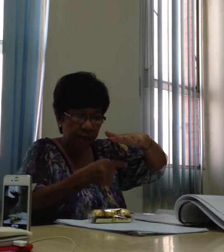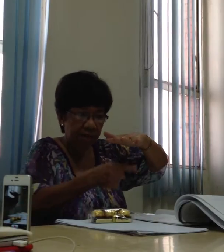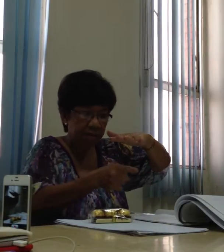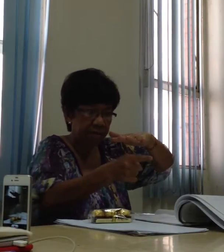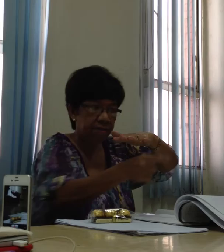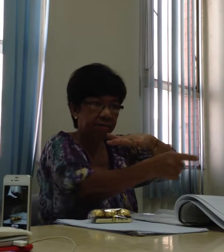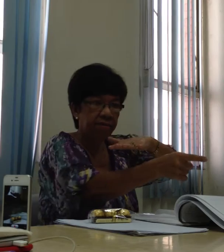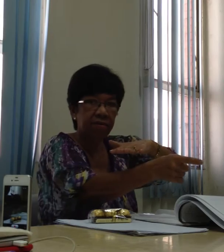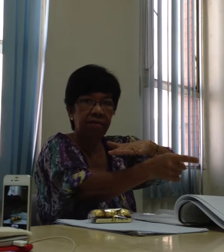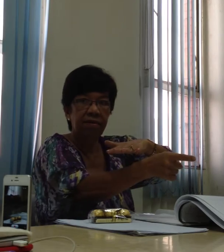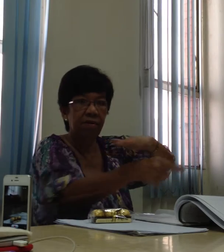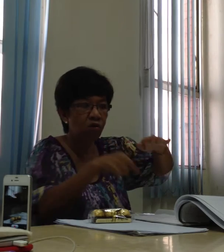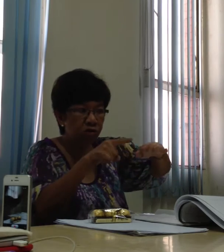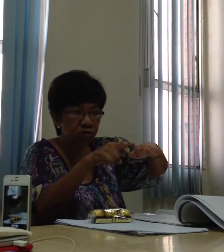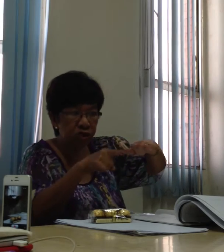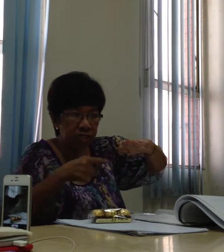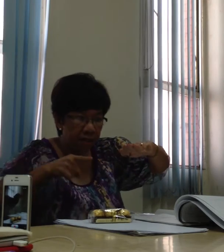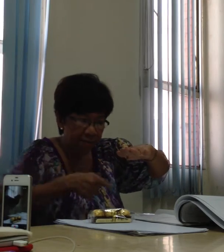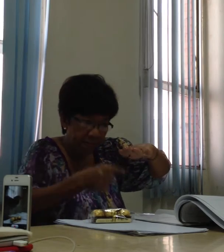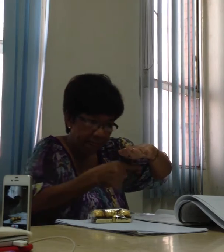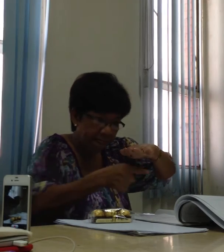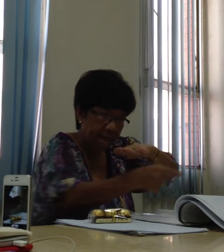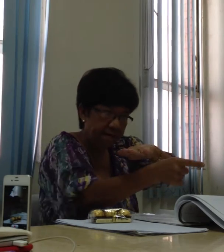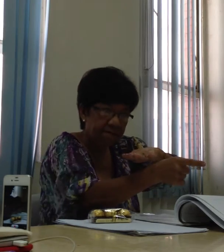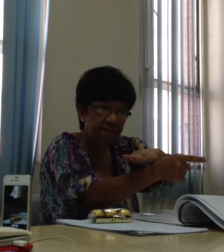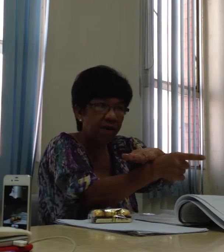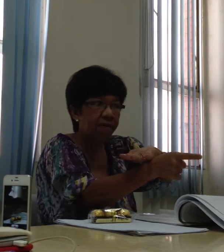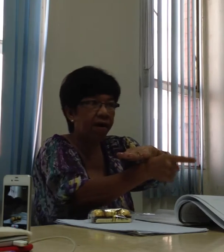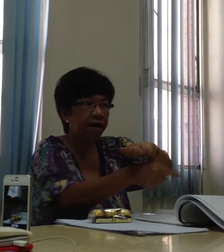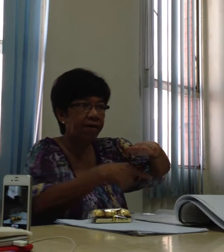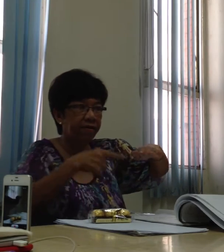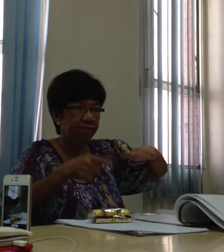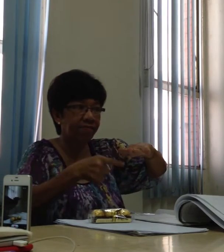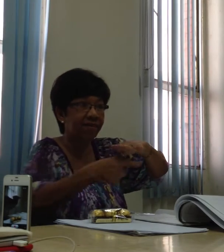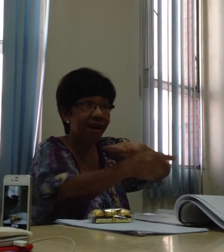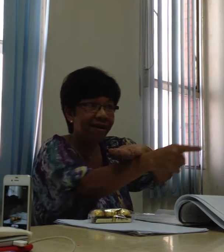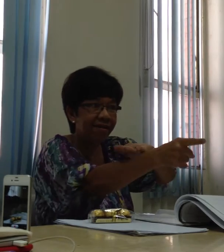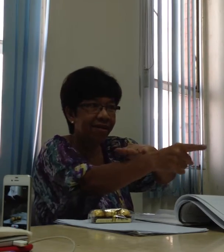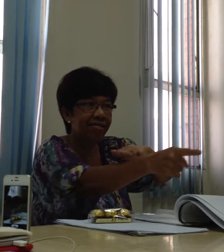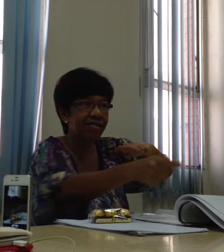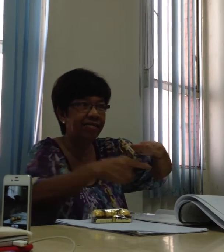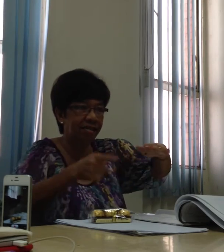Parang may ganun pa rin. Lulusot siya sa maran. Yeah. That's it.